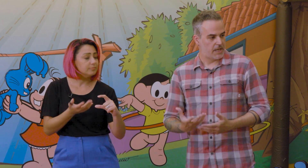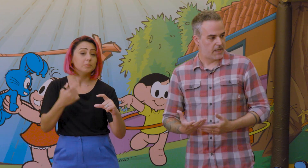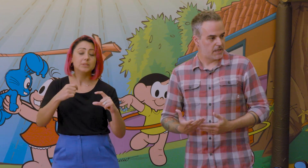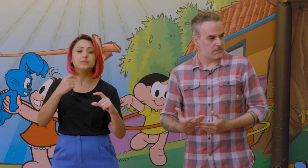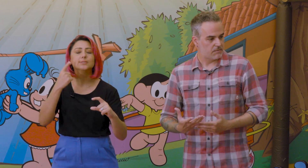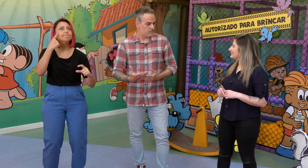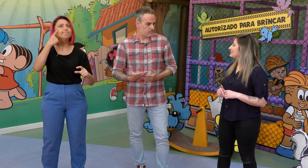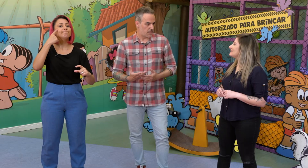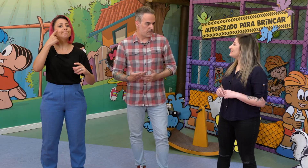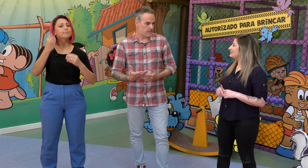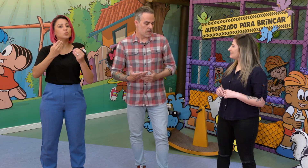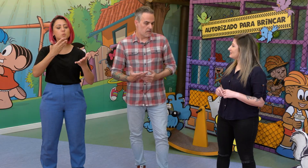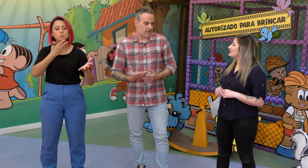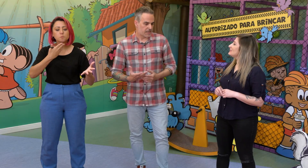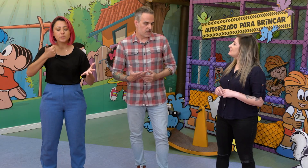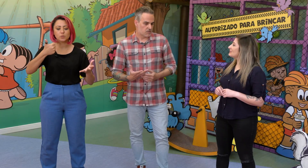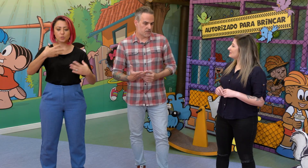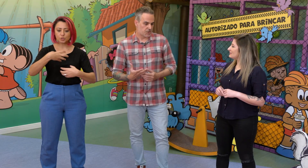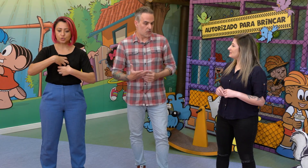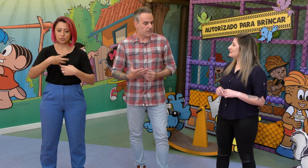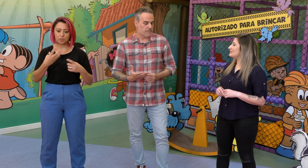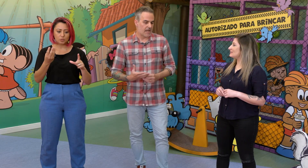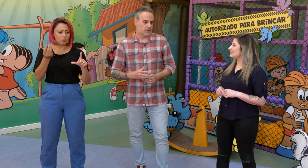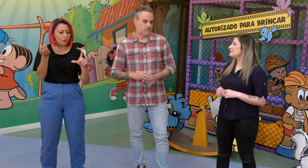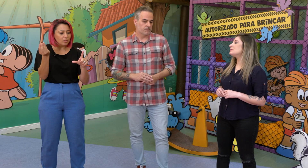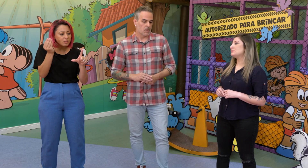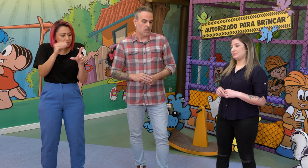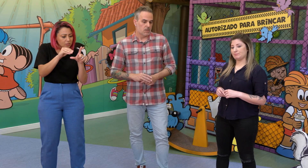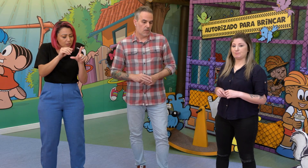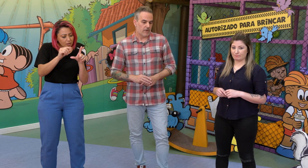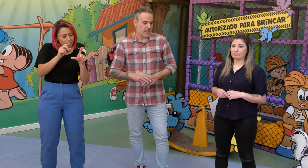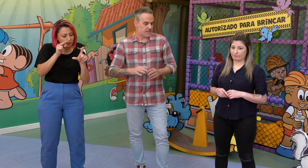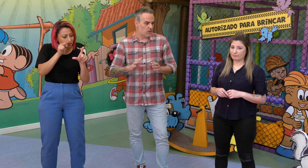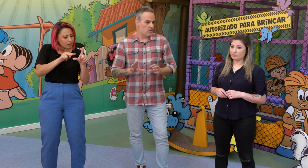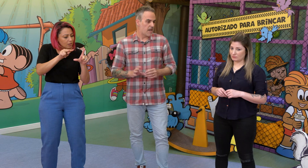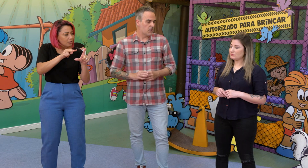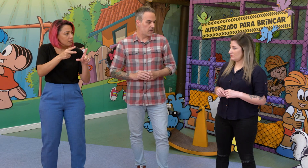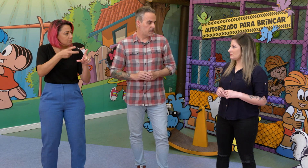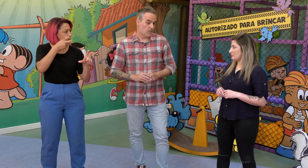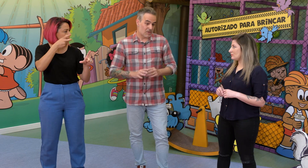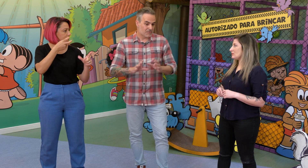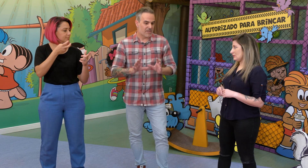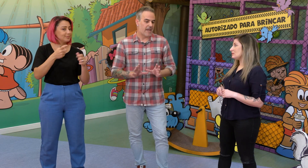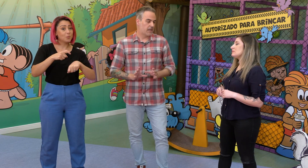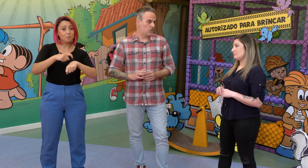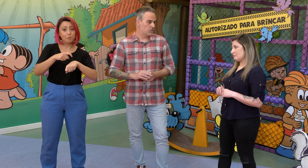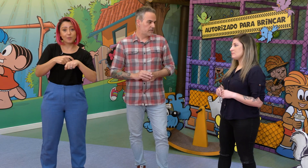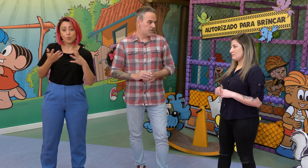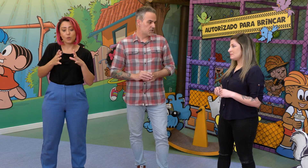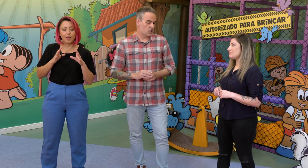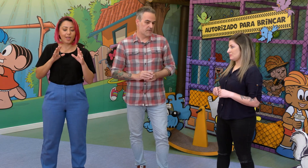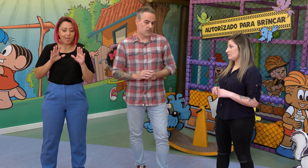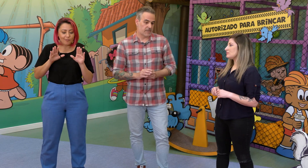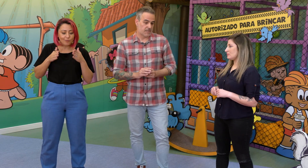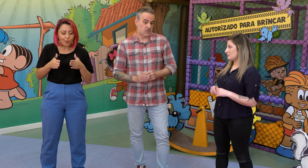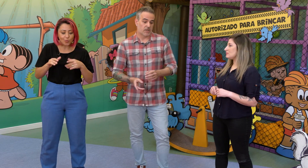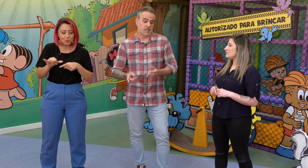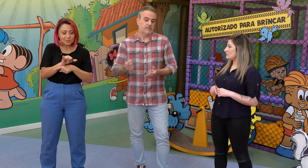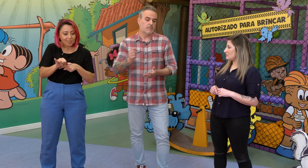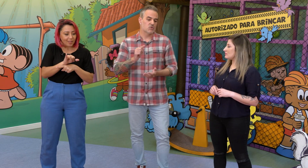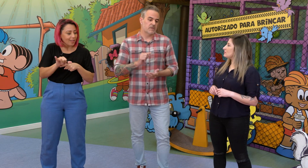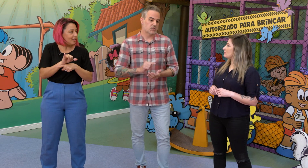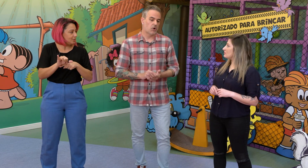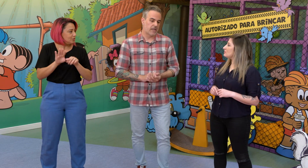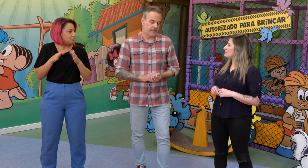melhor maneira, né, para que isso seja contemplado. Então, esse é o momento ainda, é um momento técnico, né, de como executar essas